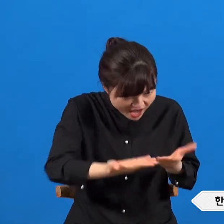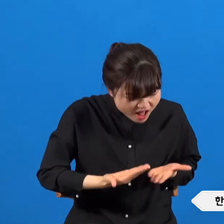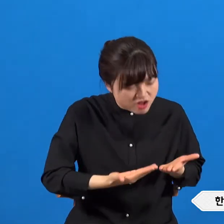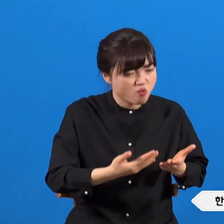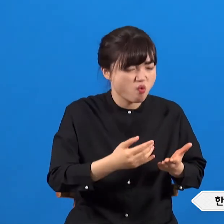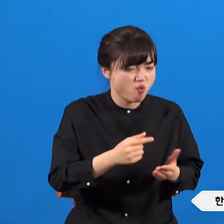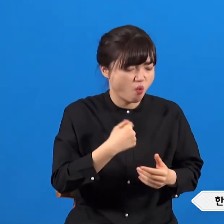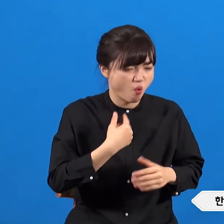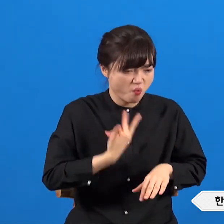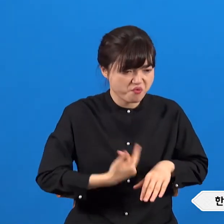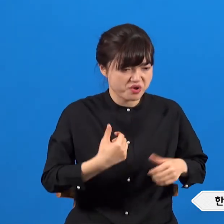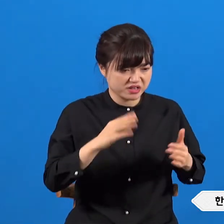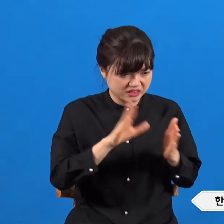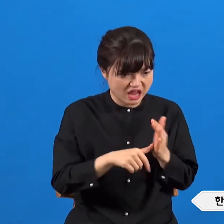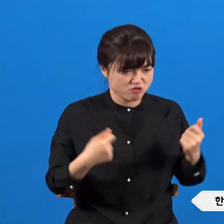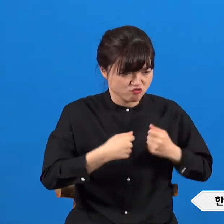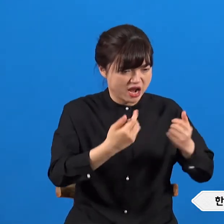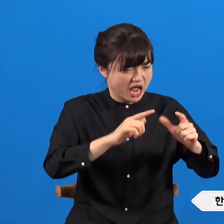때 마셔주지 않았고